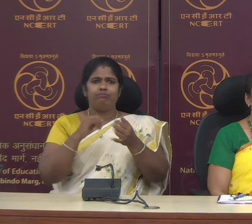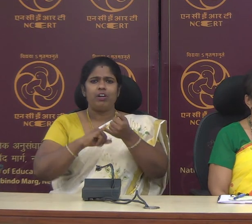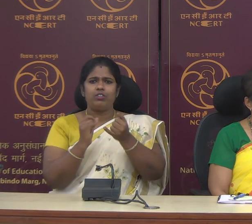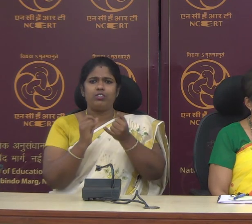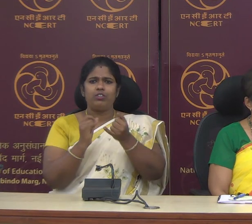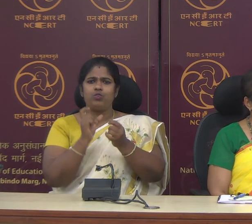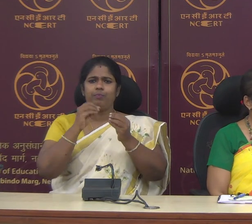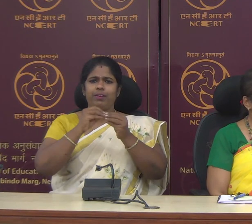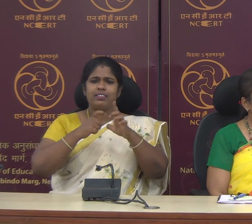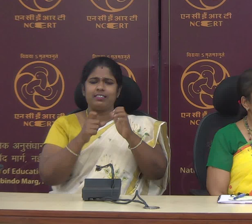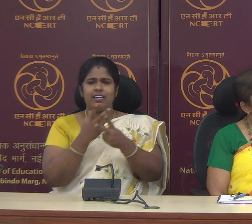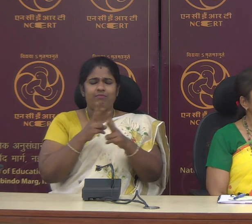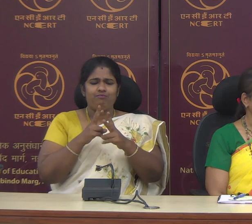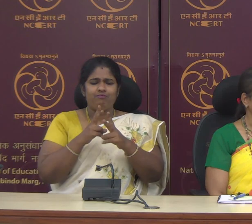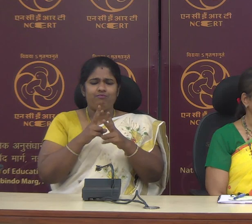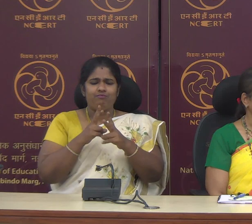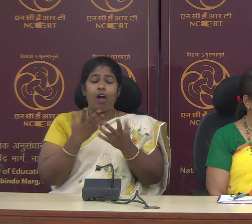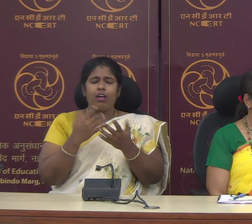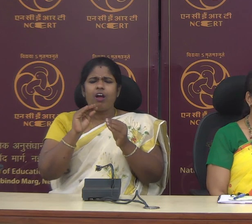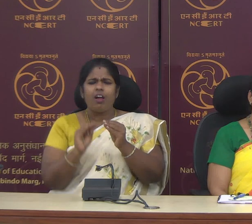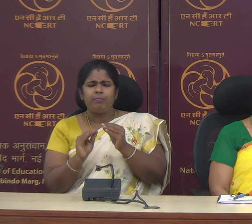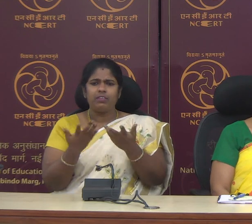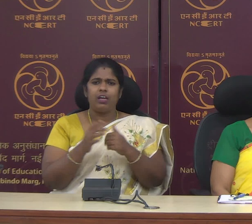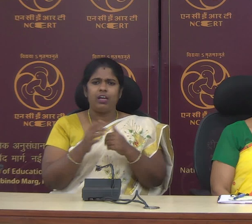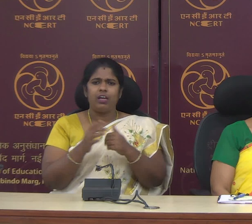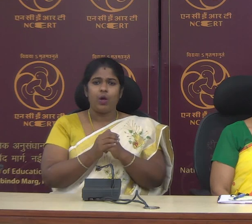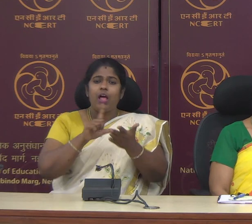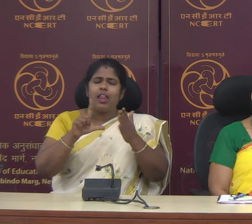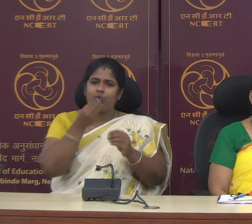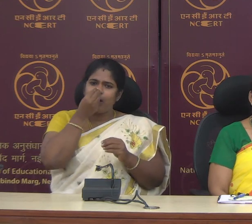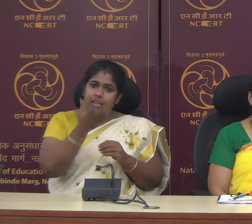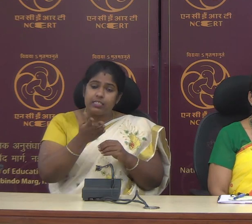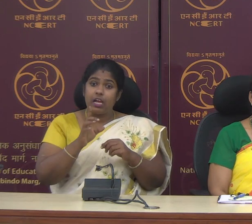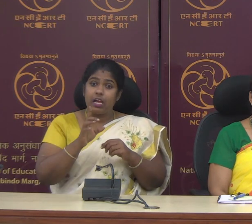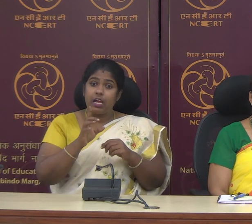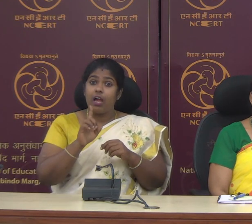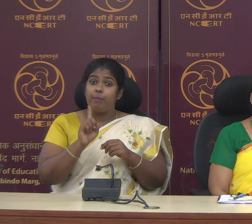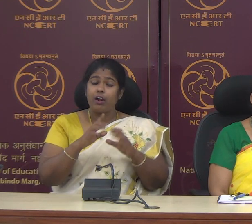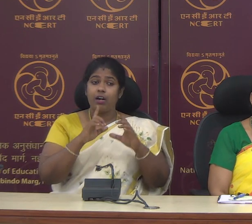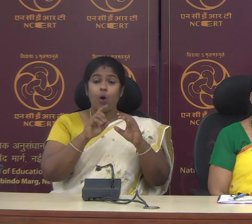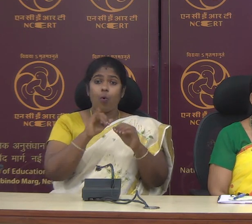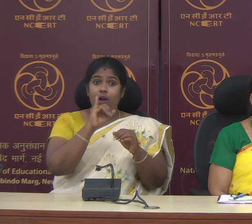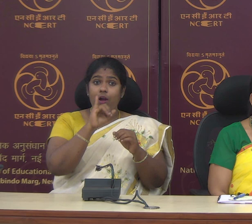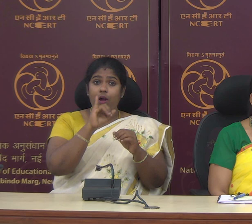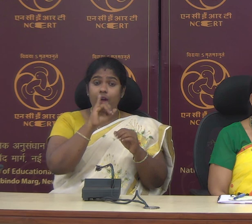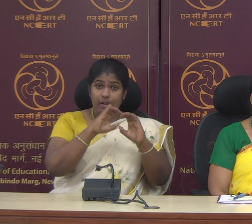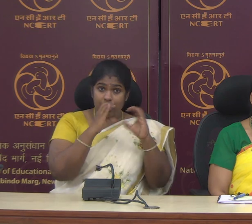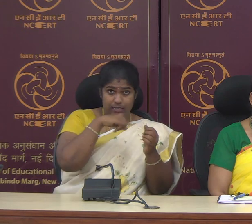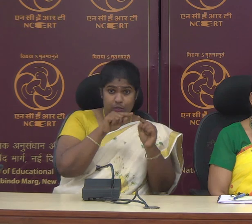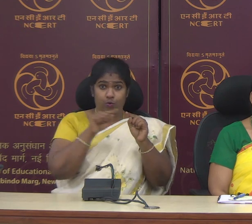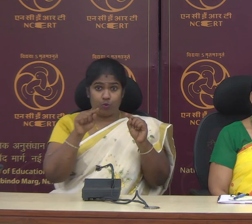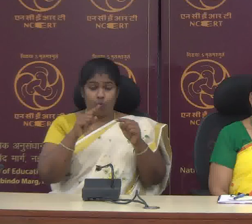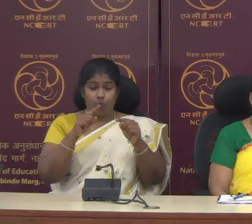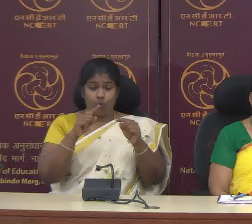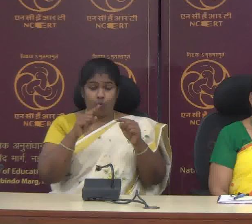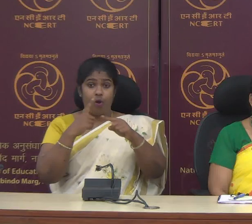और विषय वस्तु थोड़ी सी सरल थी। अब 6 ऑनवर्ड्स में क्या होता है, कंटेंट भी हमारा थोड़ा जटिल हो जाता